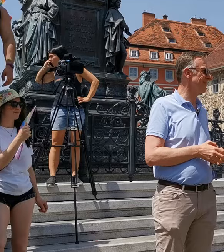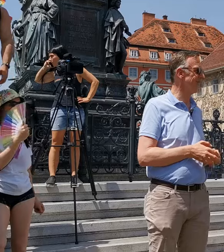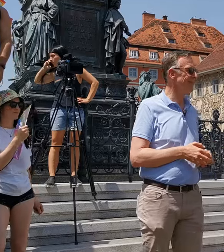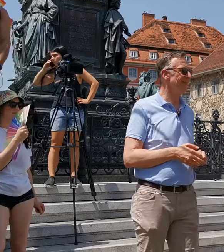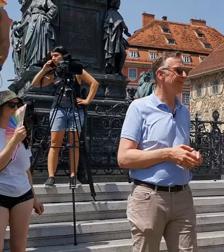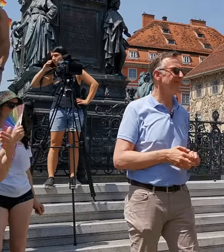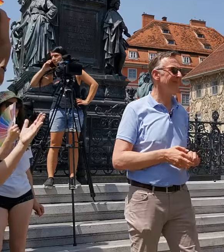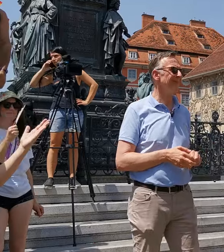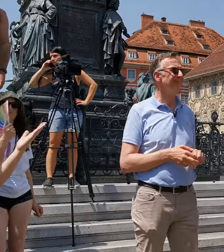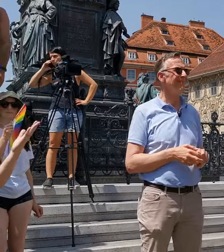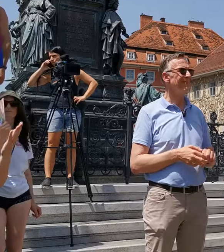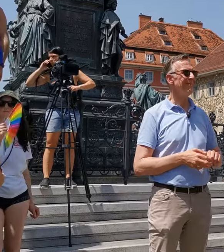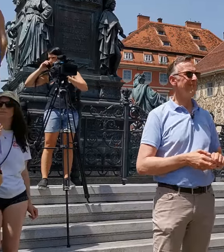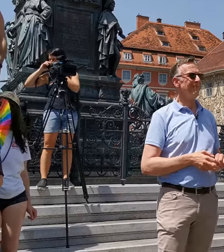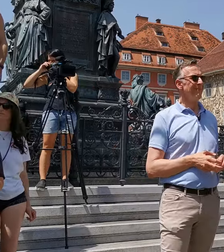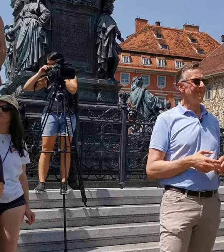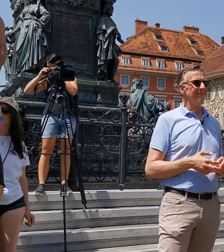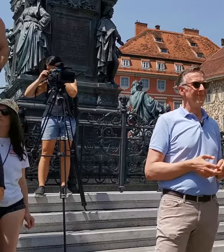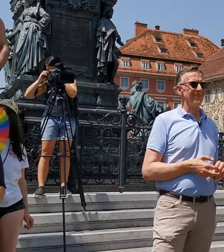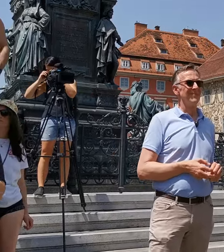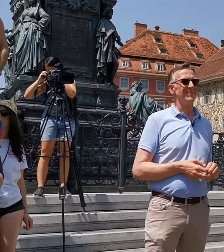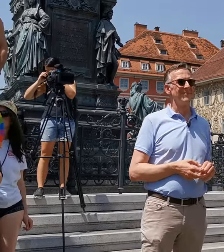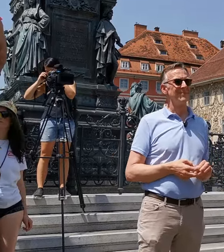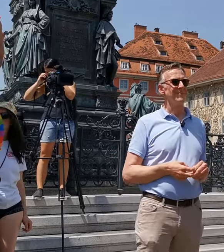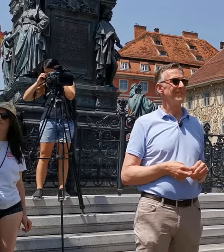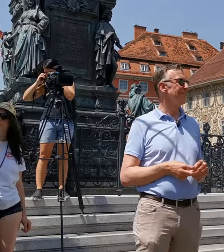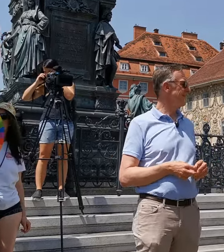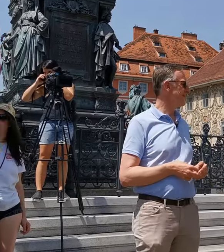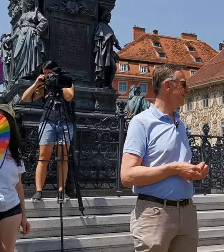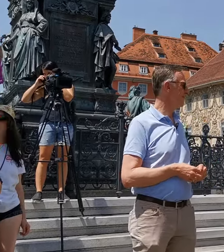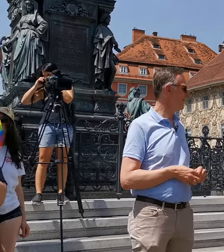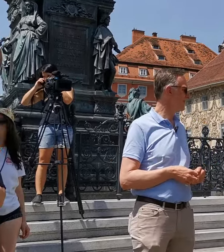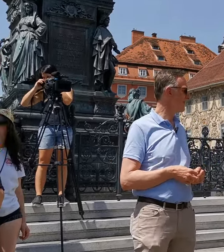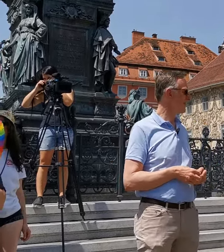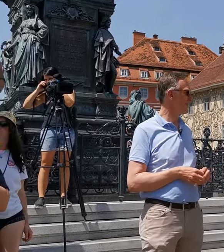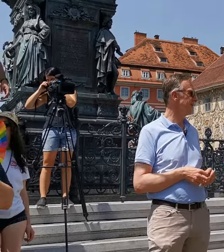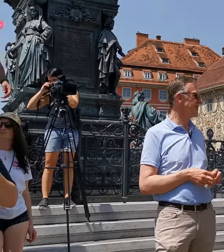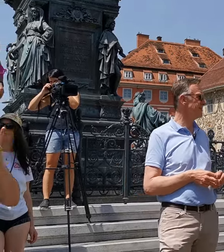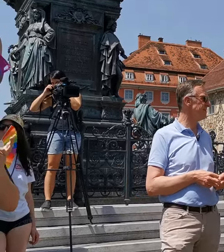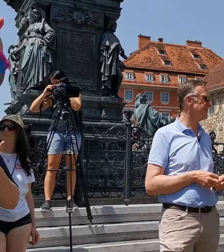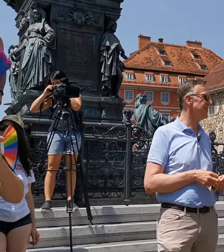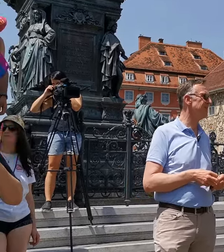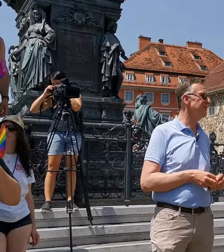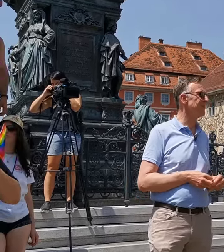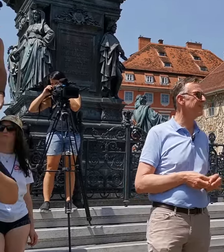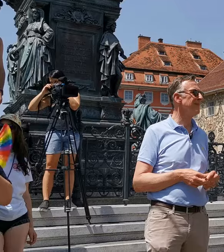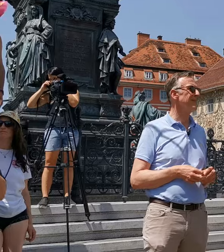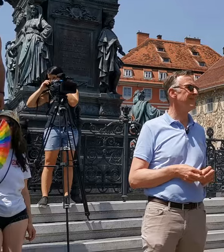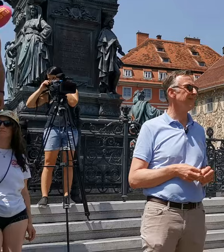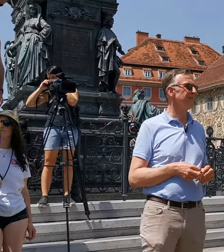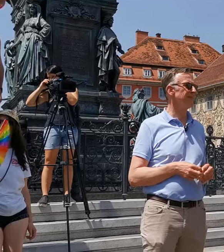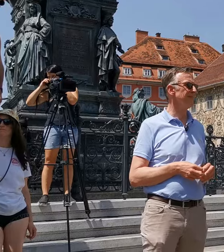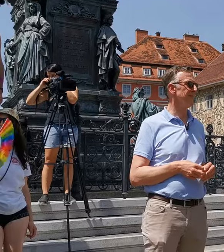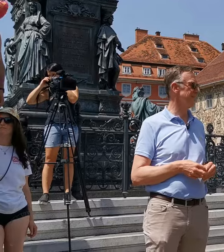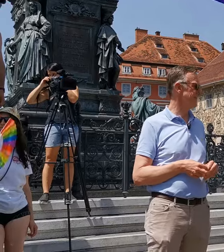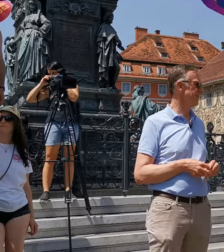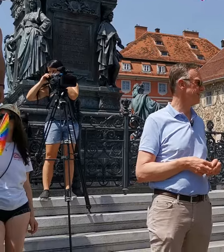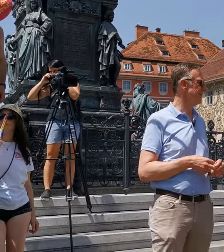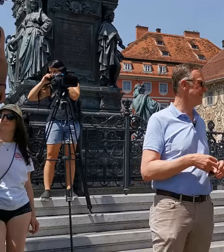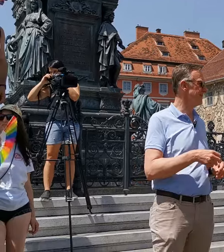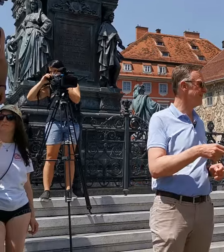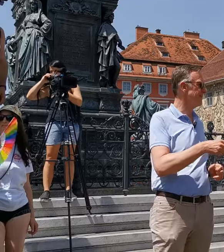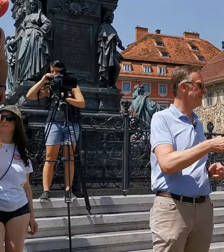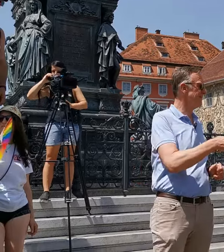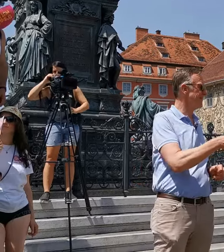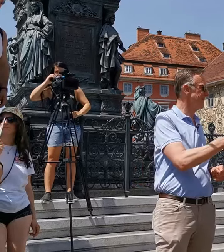In der Zweiten Republik sind aber immer noch Fehler gemacht worden. Und erst vor kurzem hat sich die Justizministerin Alma Sadic entschuldigt. Wie wird